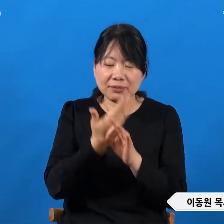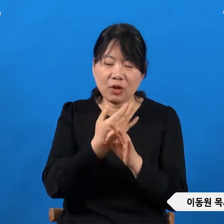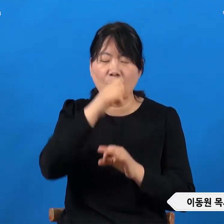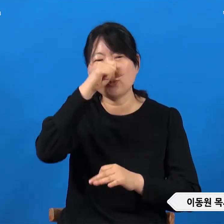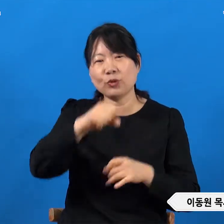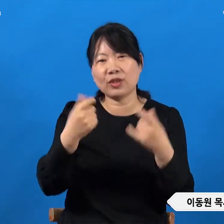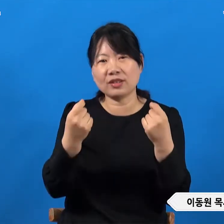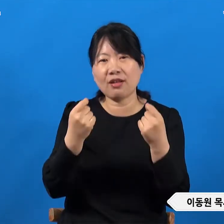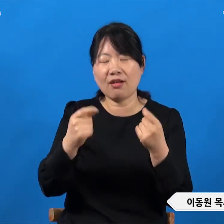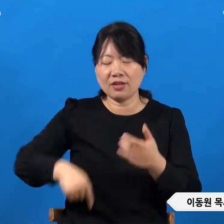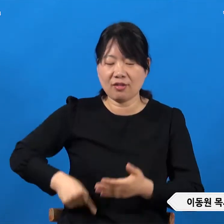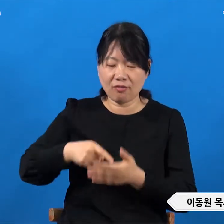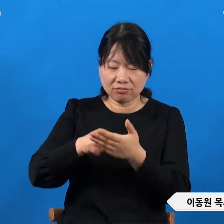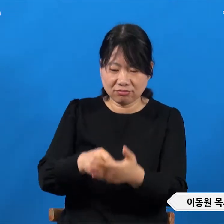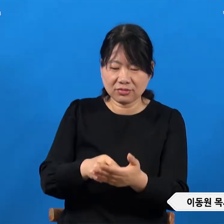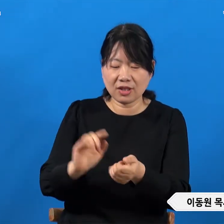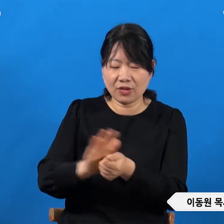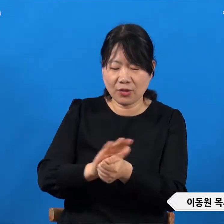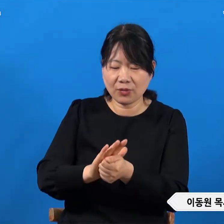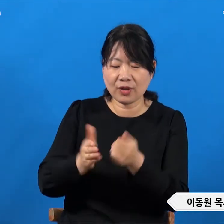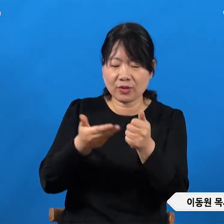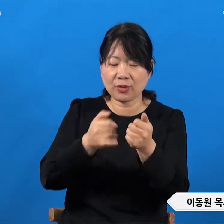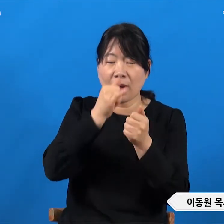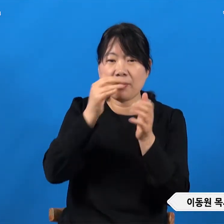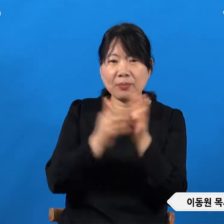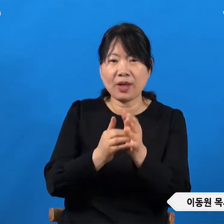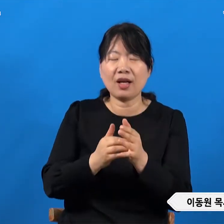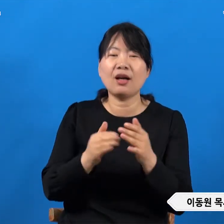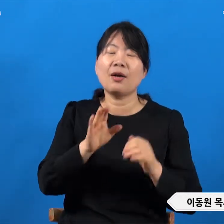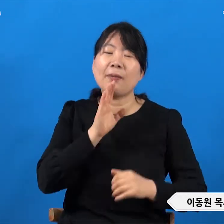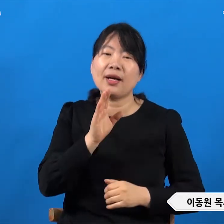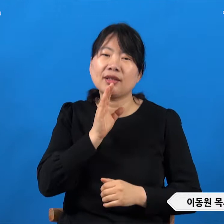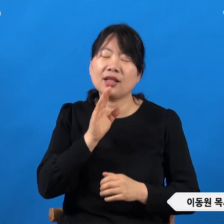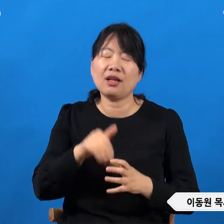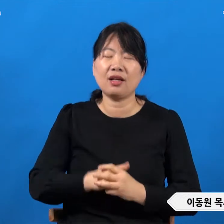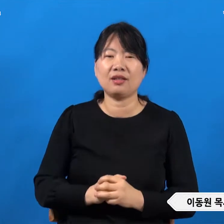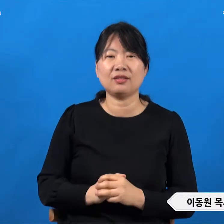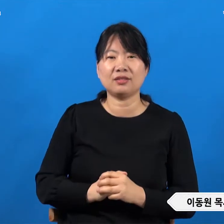좋겠어. 초지일관하게 격려했어요. 그렇습니다.